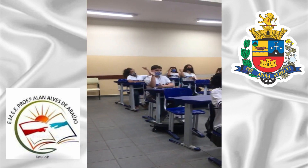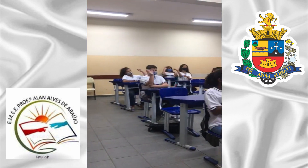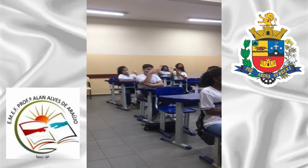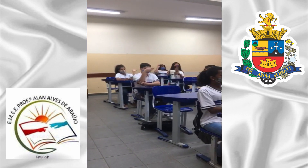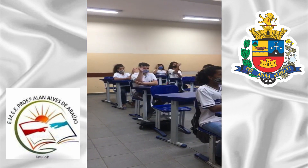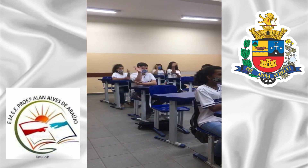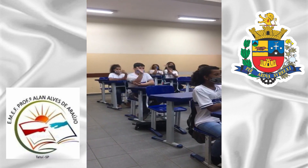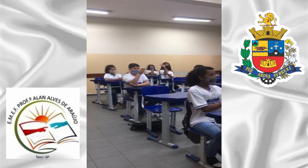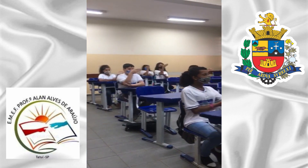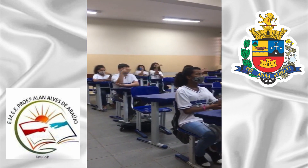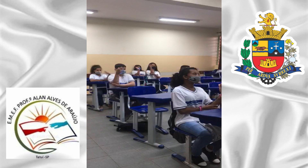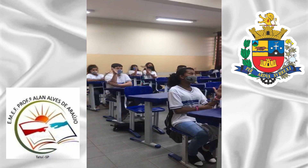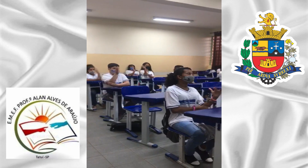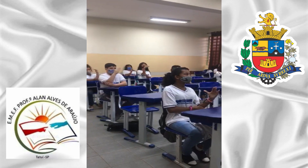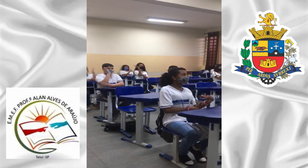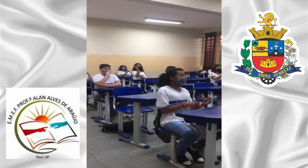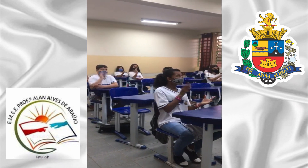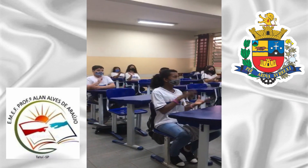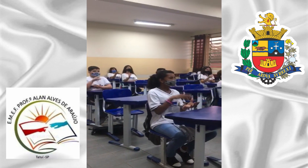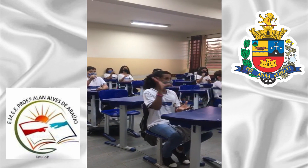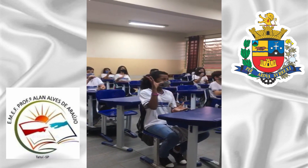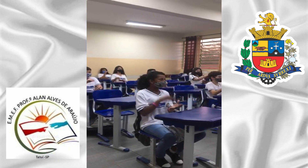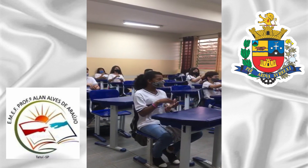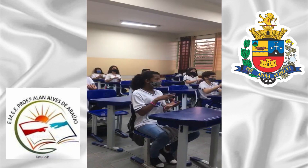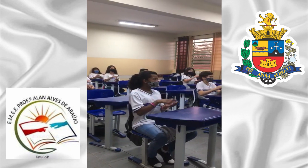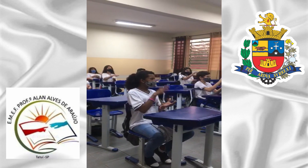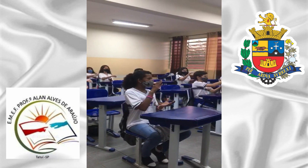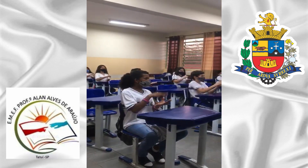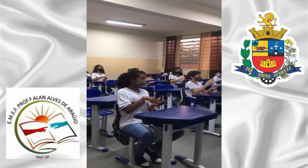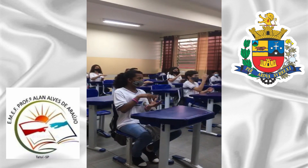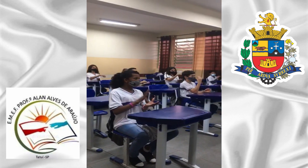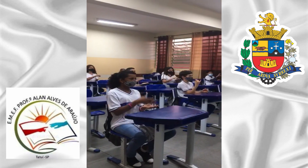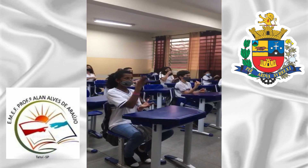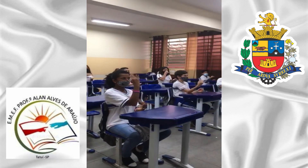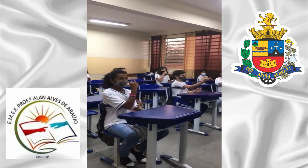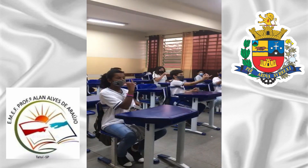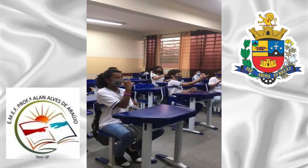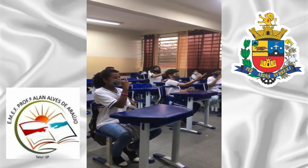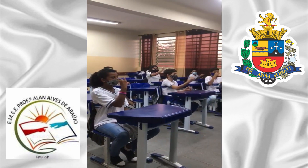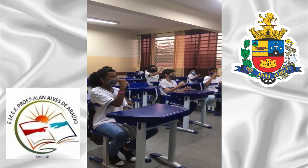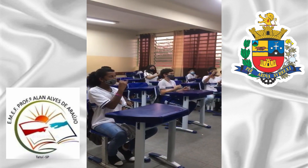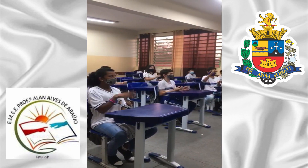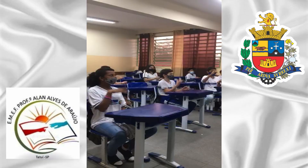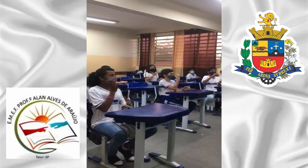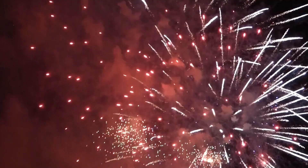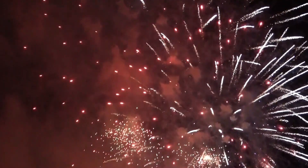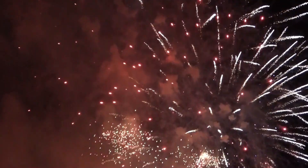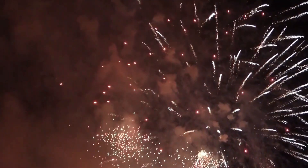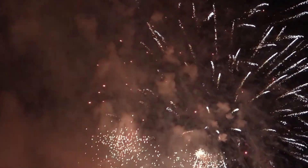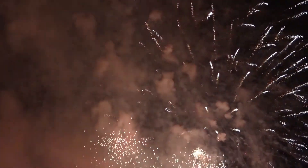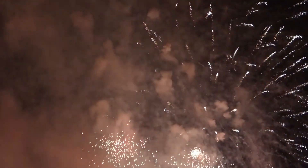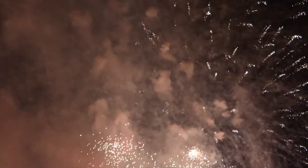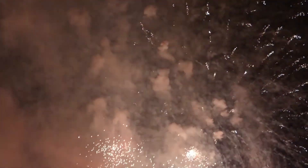We'll be right back to Brazil We'll be right to Brazil We'll right